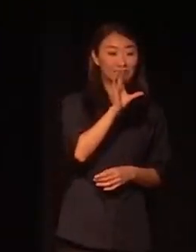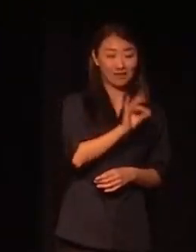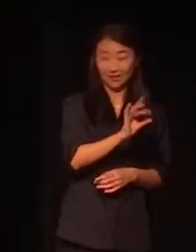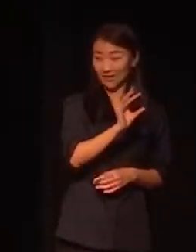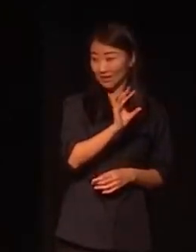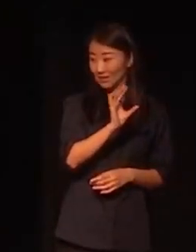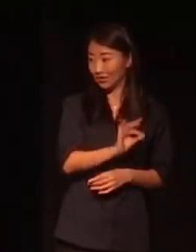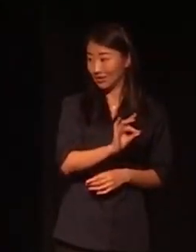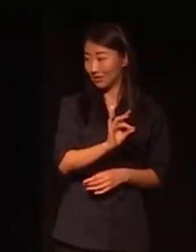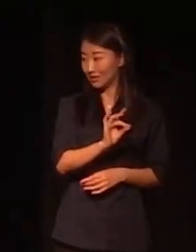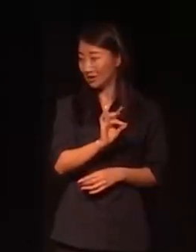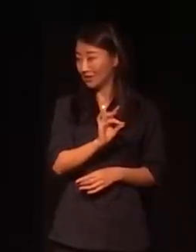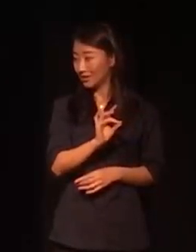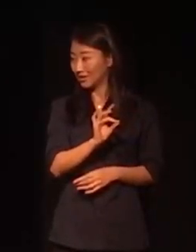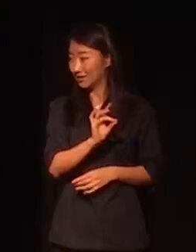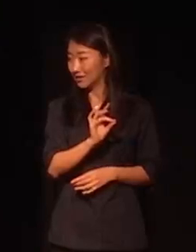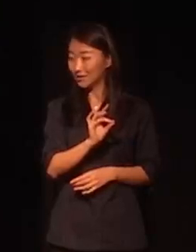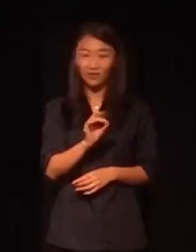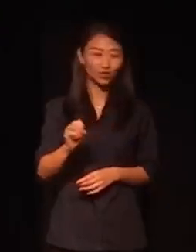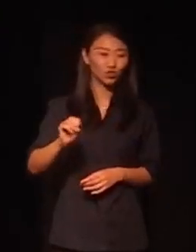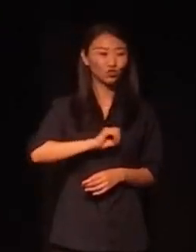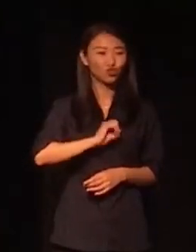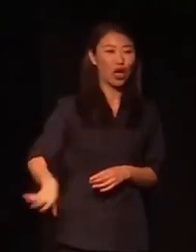不, is it 衰?